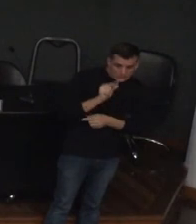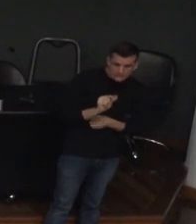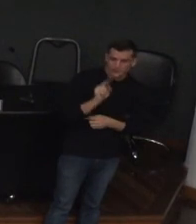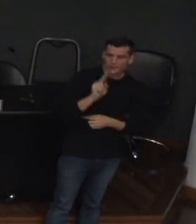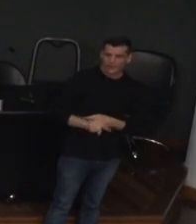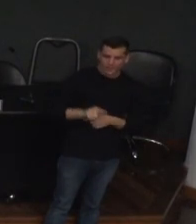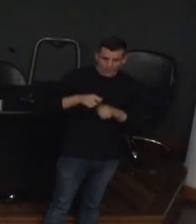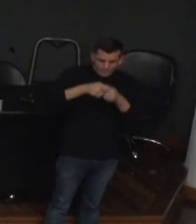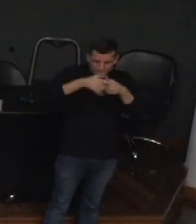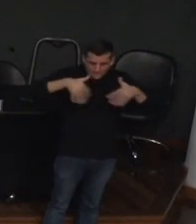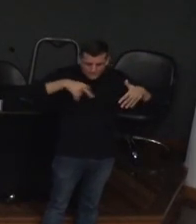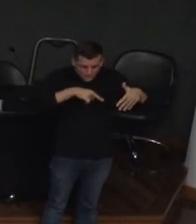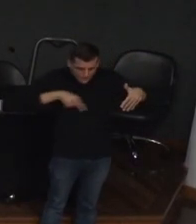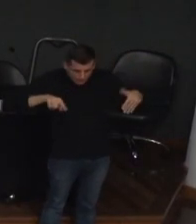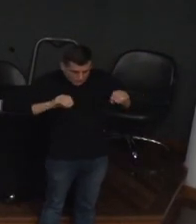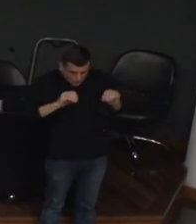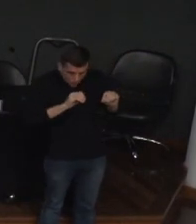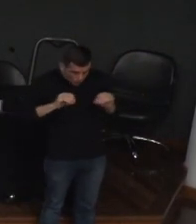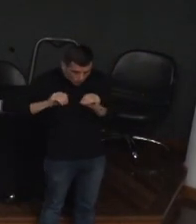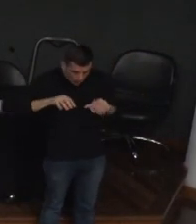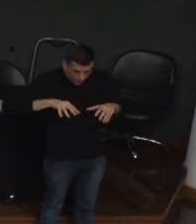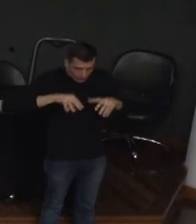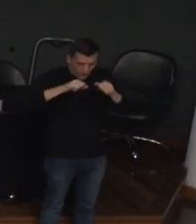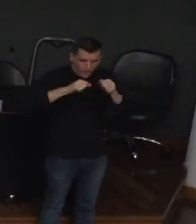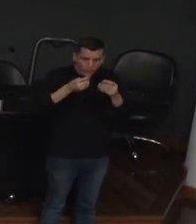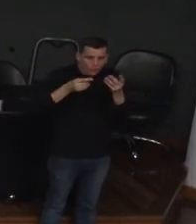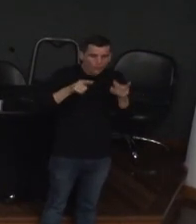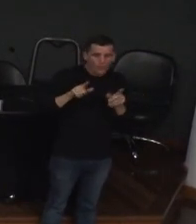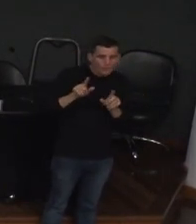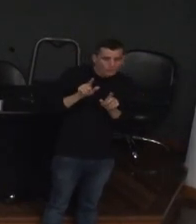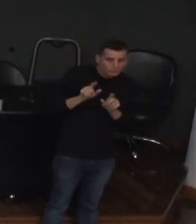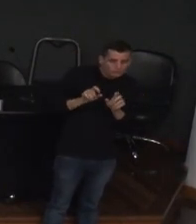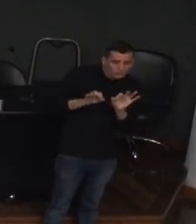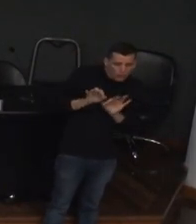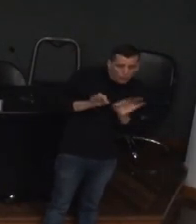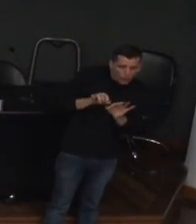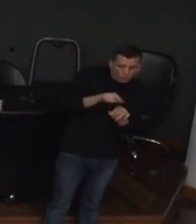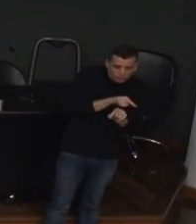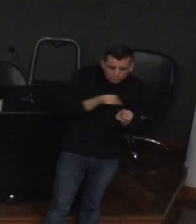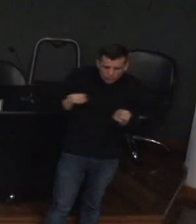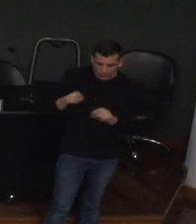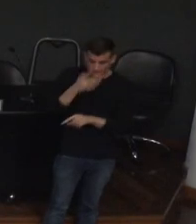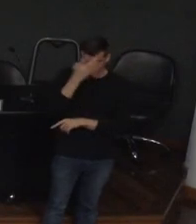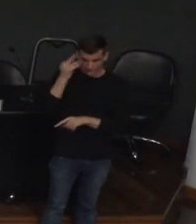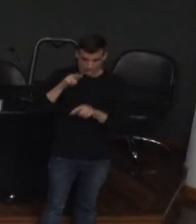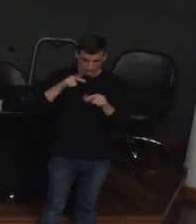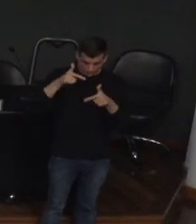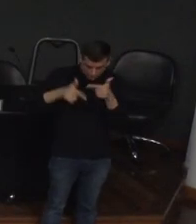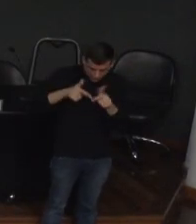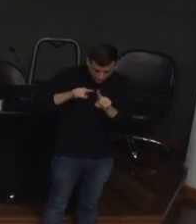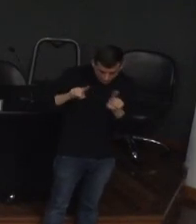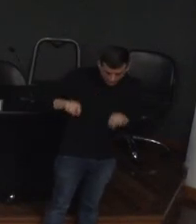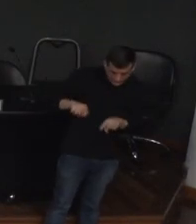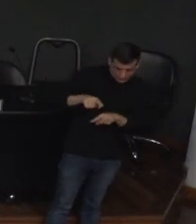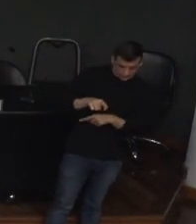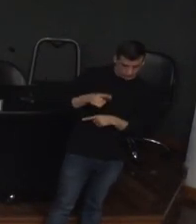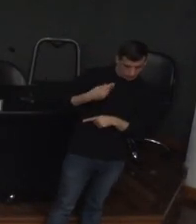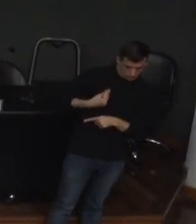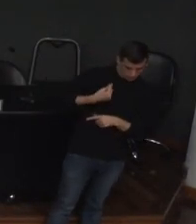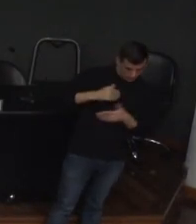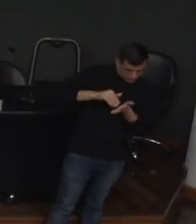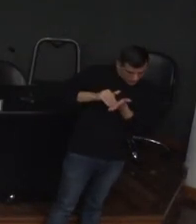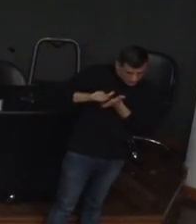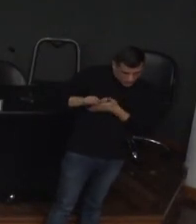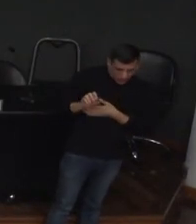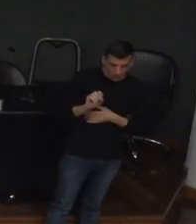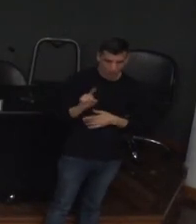de mapeamento e controle de acesso dos servidores, no caso de um servidor que já não consta mais no corpo efetivo daquele setor, ainda permanece